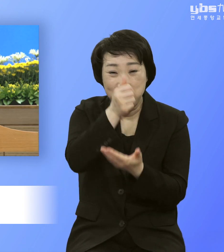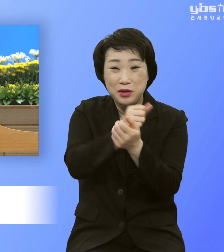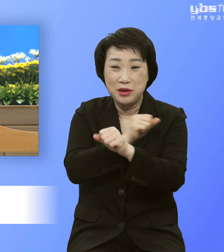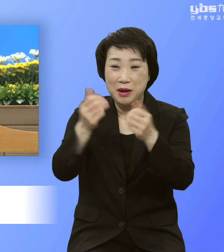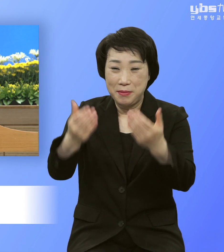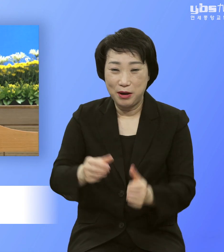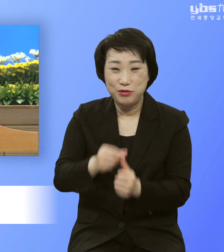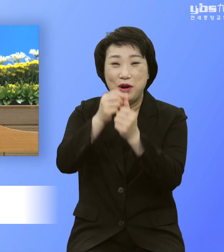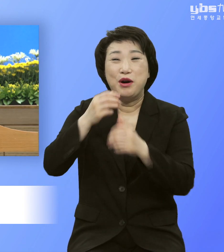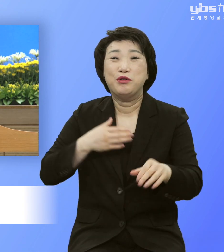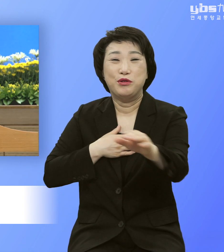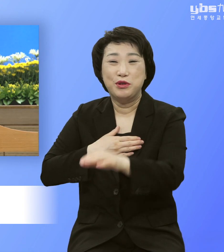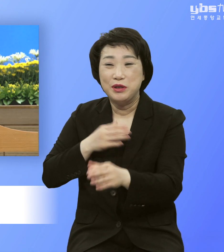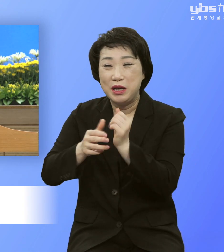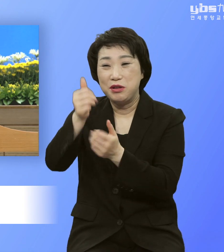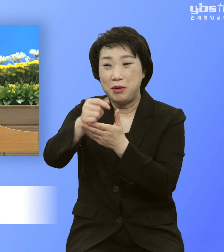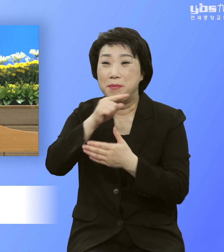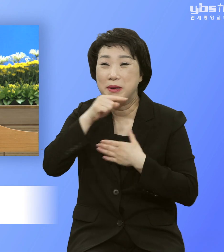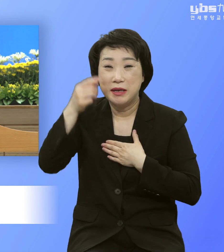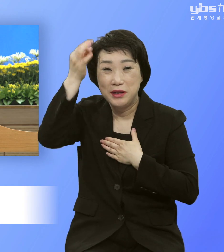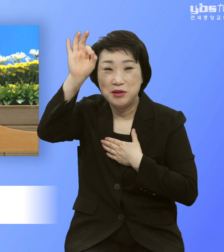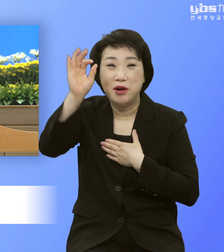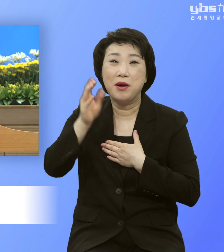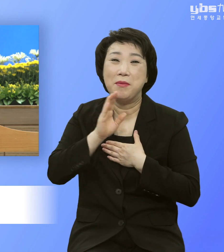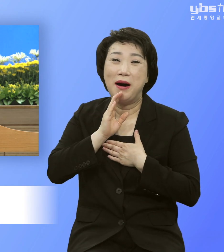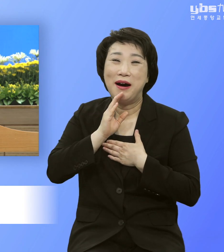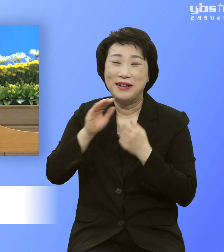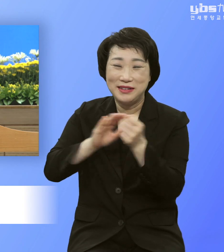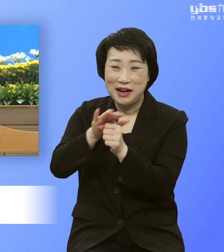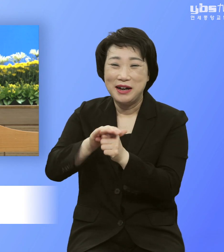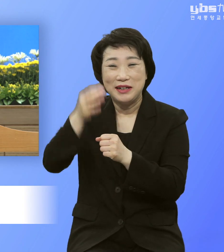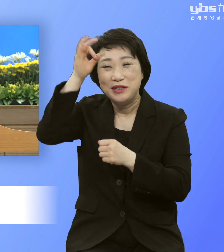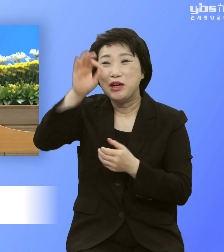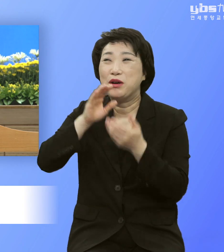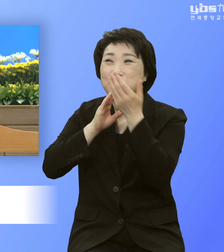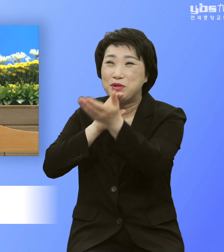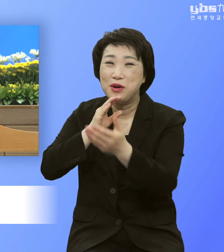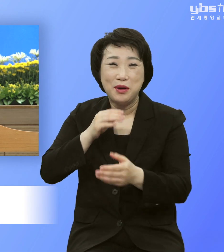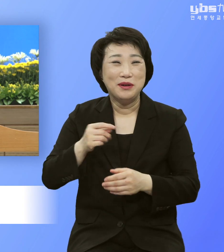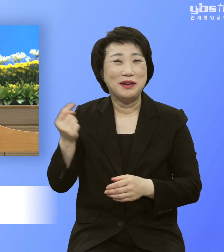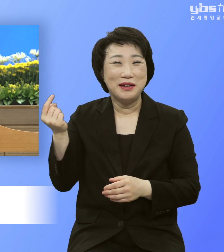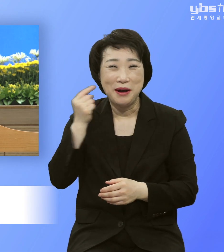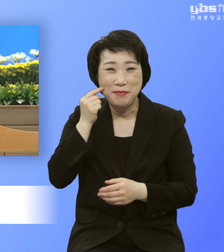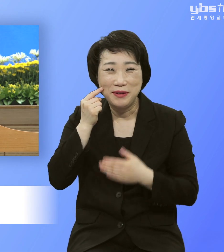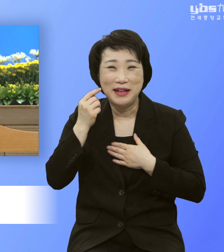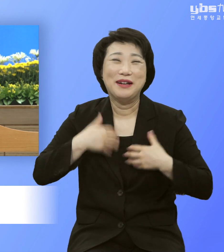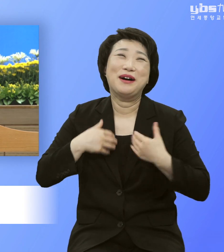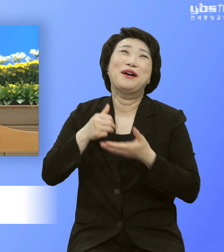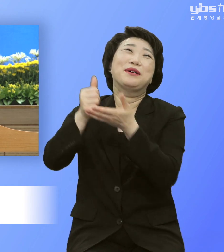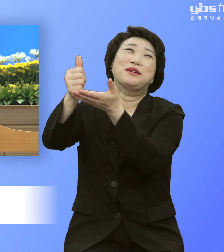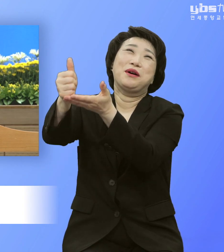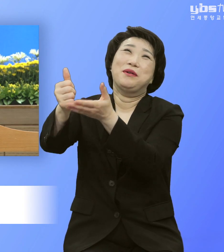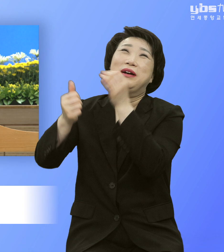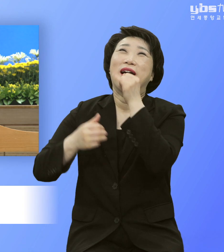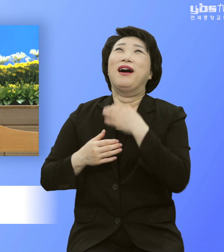받고 구원받은 자가 그 피를 인정해주고 사랑을 인정해주는 그것이 고마워서 너를 영접해준다.